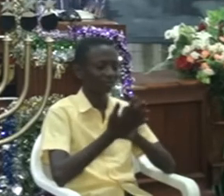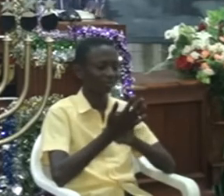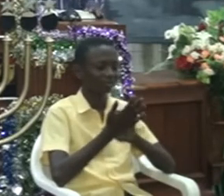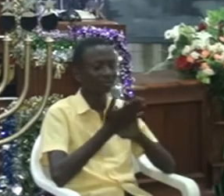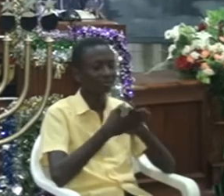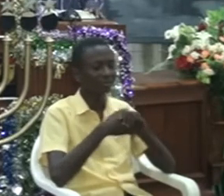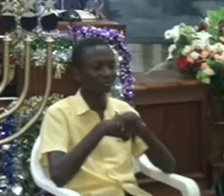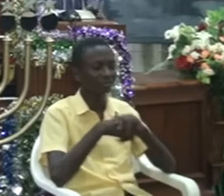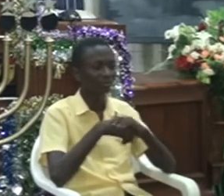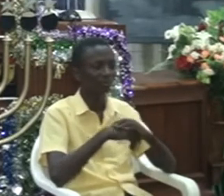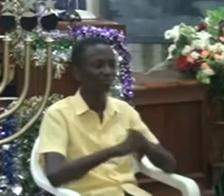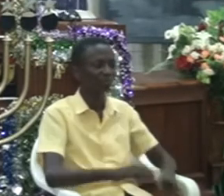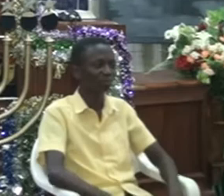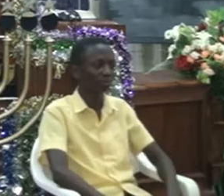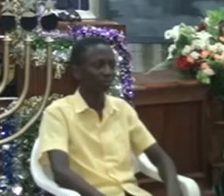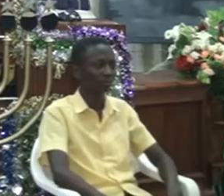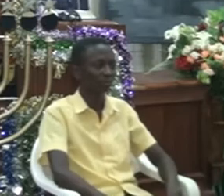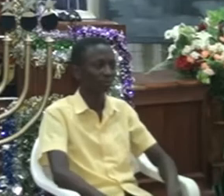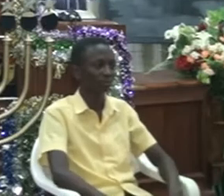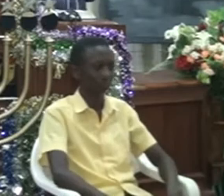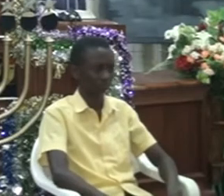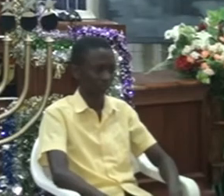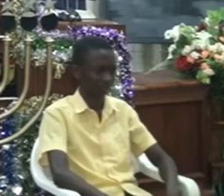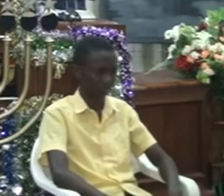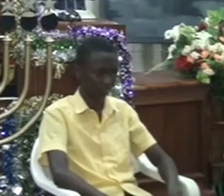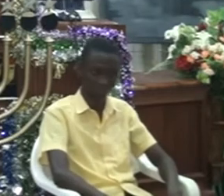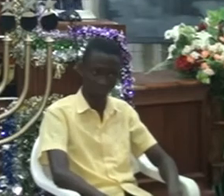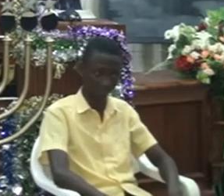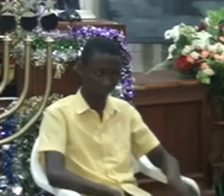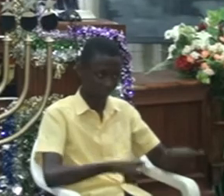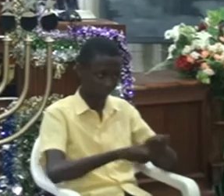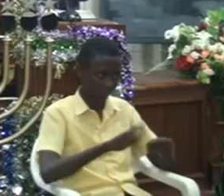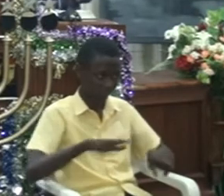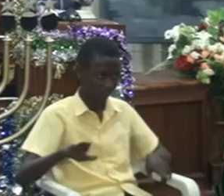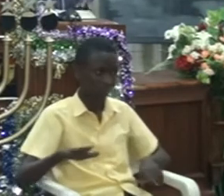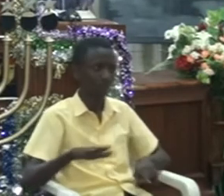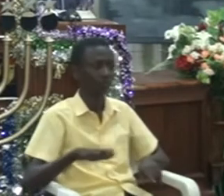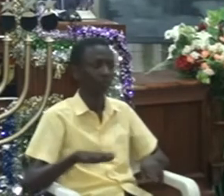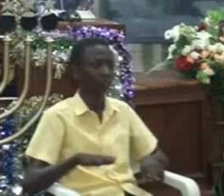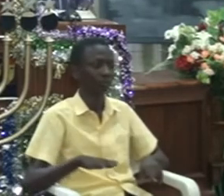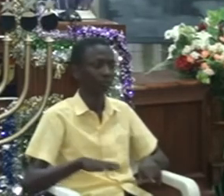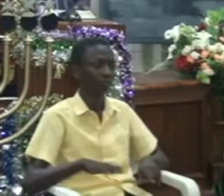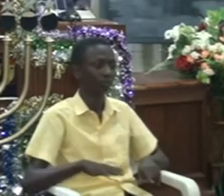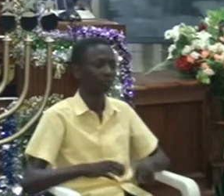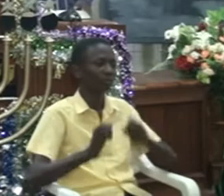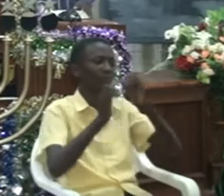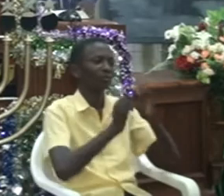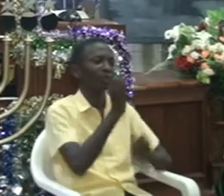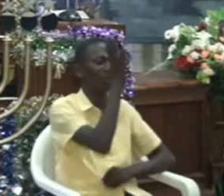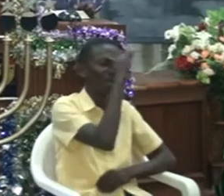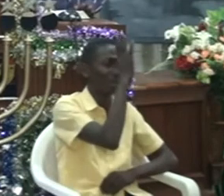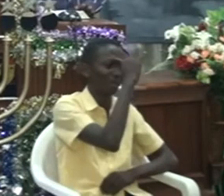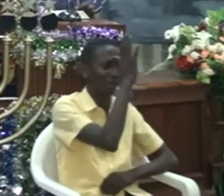sasa vile mtumishi wa Mungu. Angalisho bali ni Mungu anasema même les enfants ataba toto. Oh, papa, papa. Oui